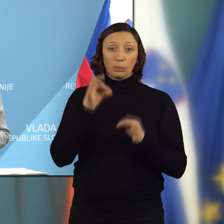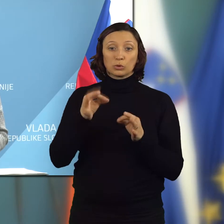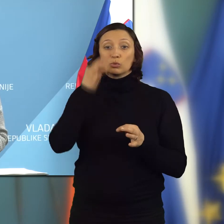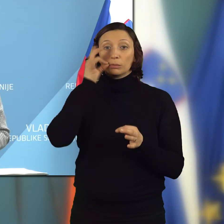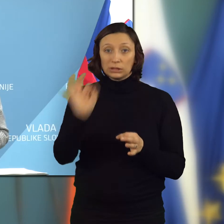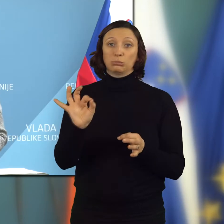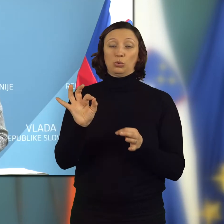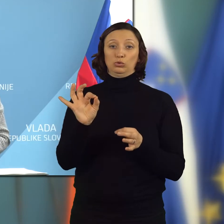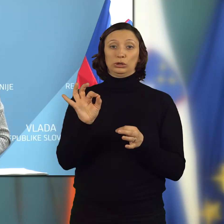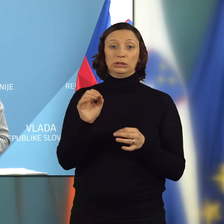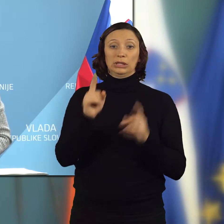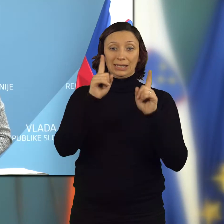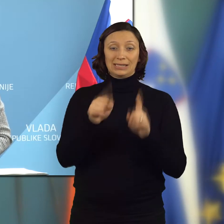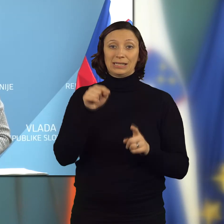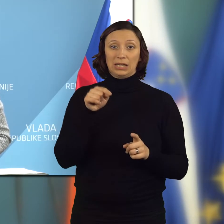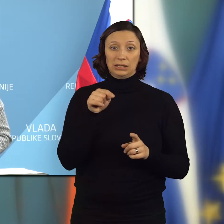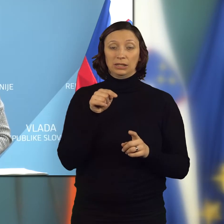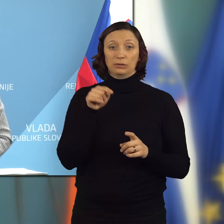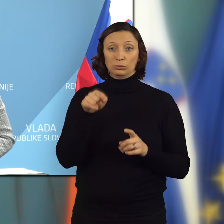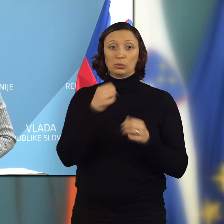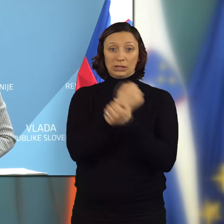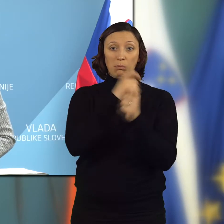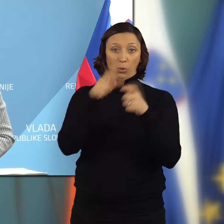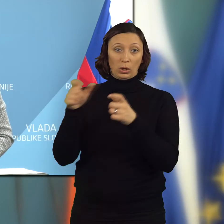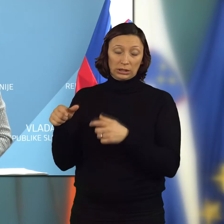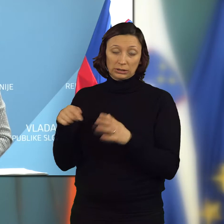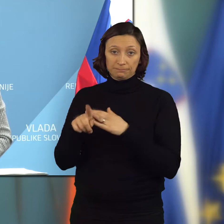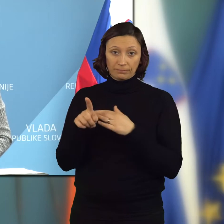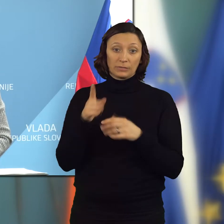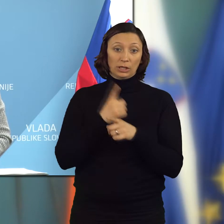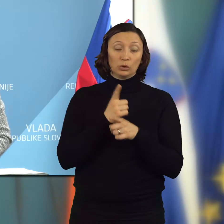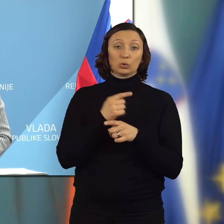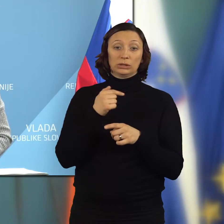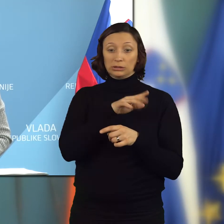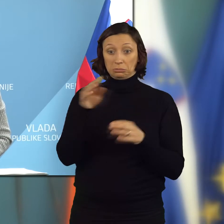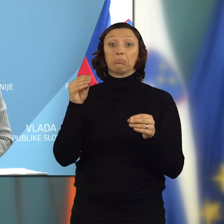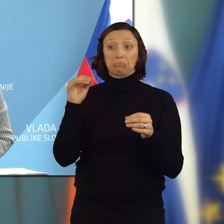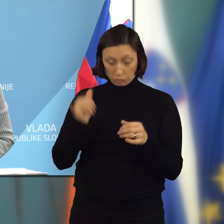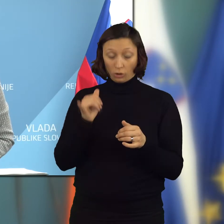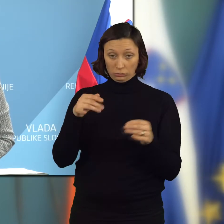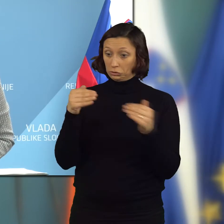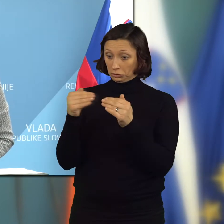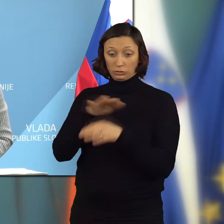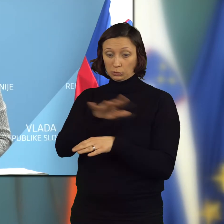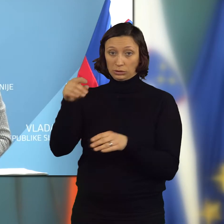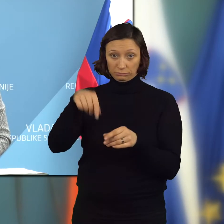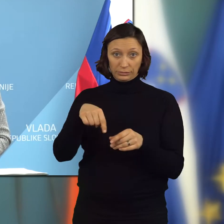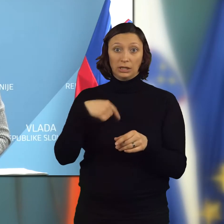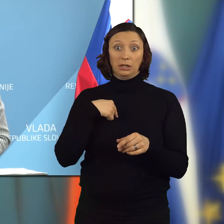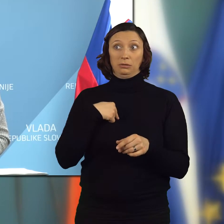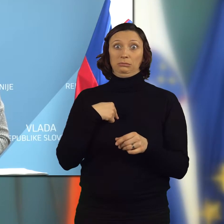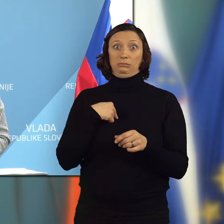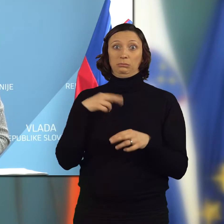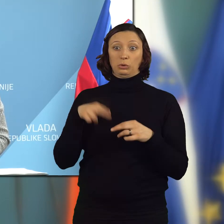da poskušamo izboljšati stanje v zaporih. Tudi s tem so se vsi prisotni strinjali